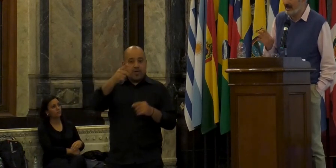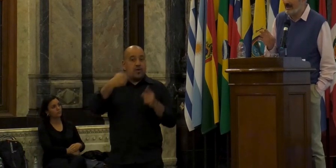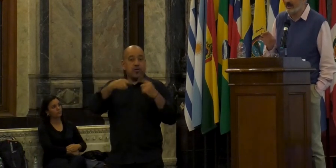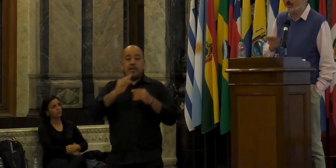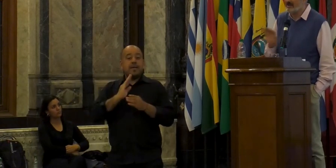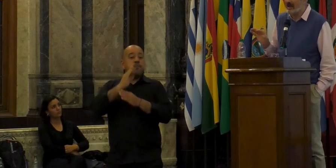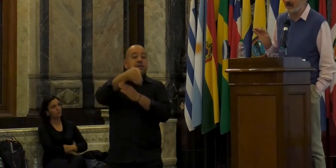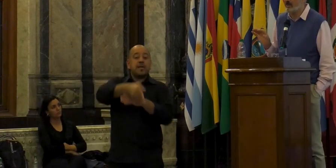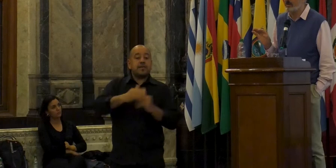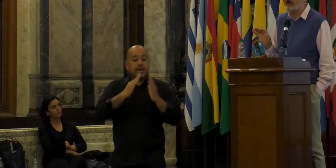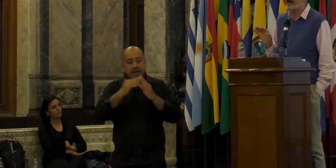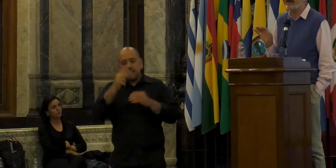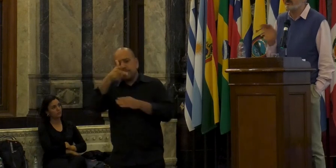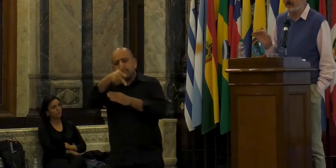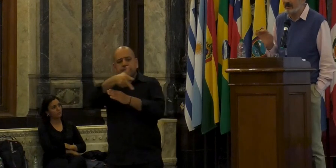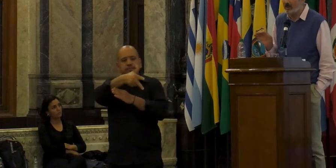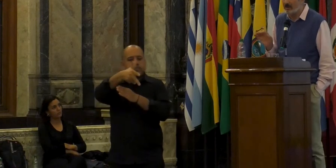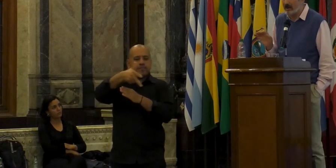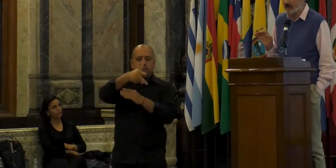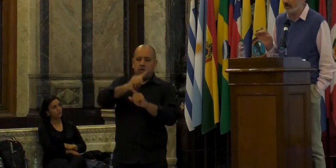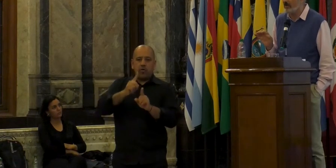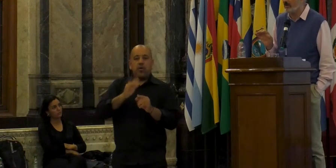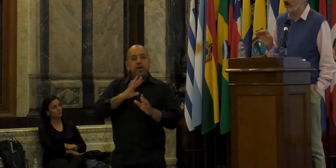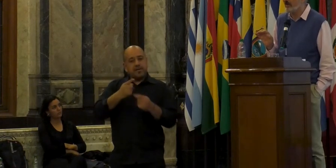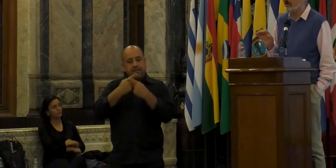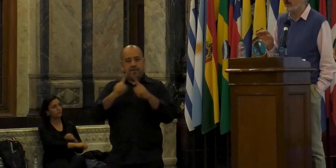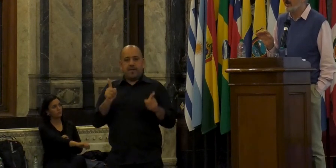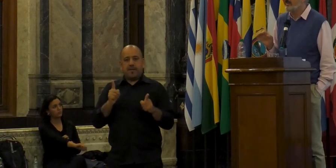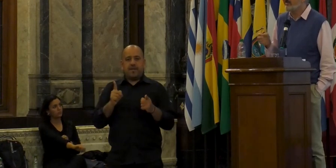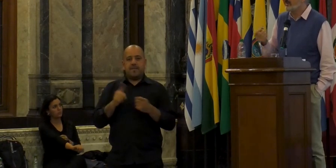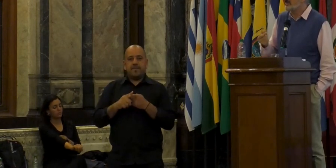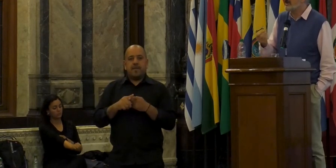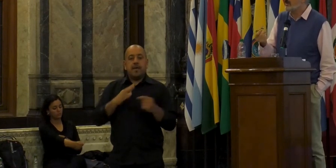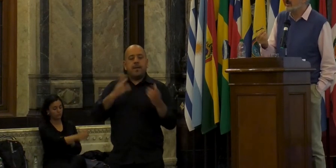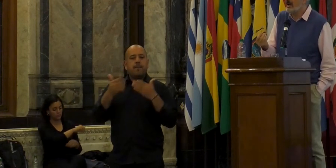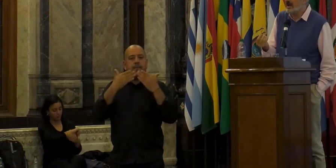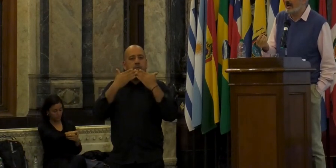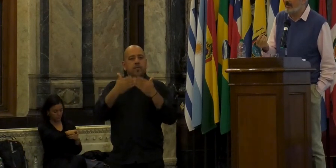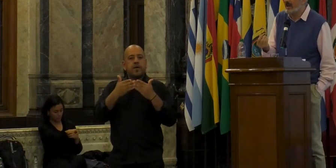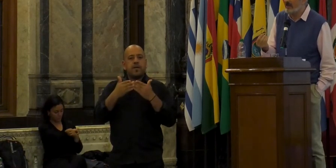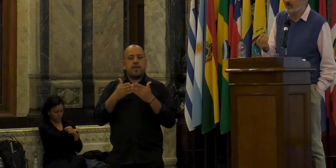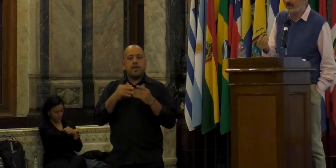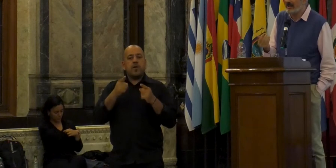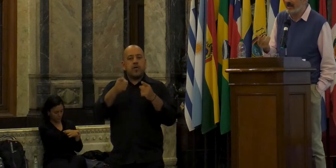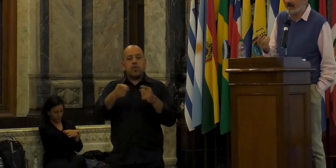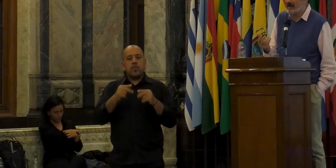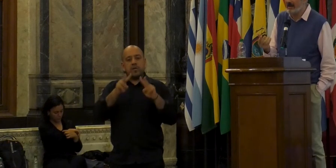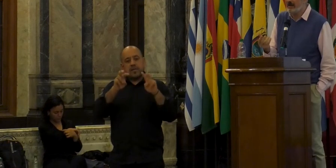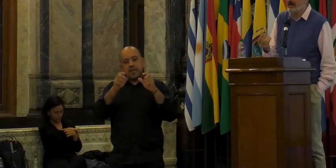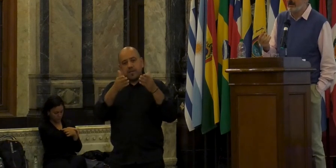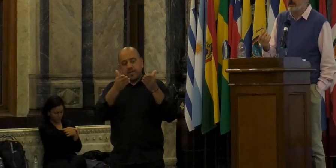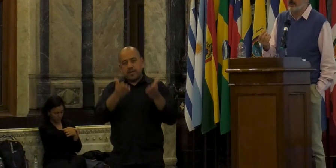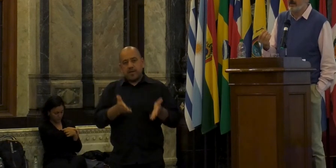casas de la gente a hacer lo que sea. Se trata justamente de lo contrario, de preguntarse cómo esa mariposa tan